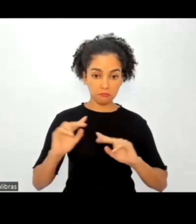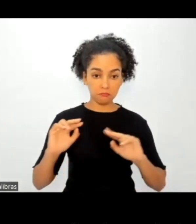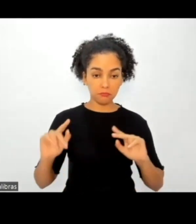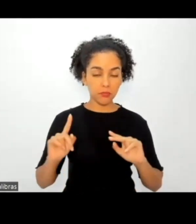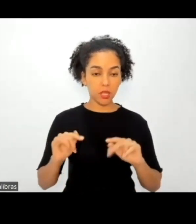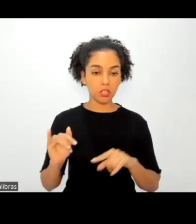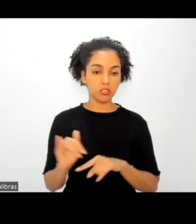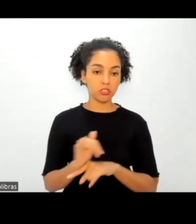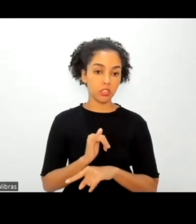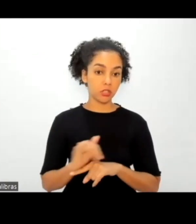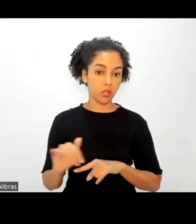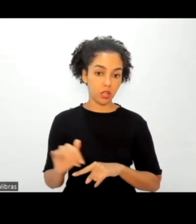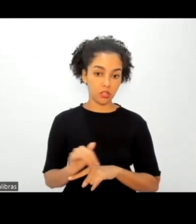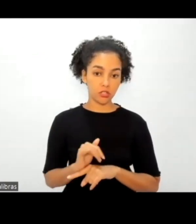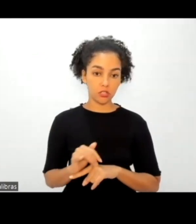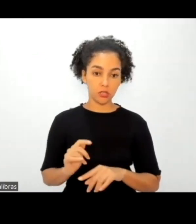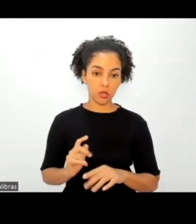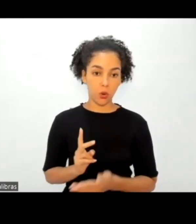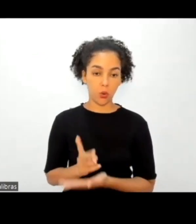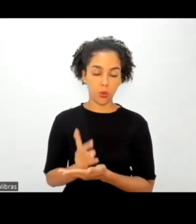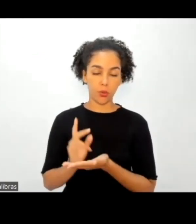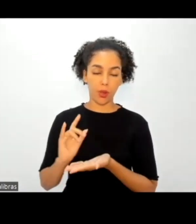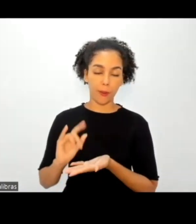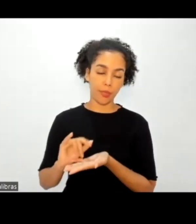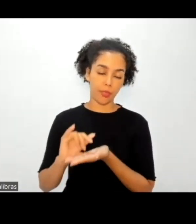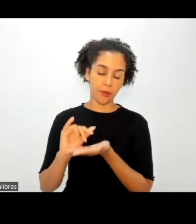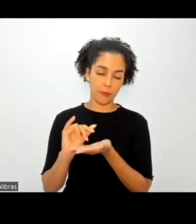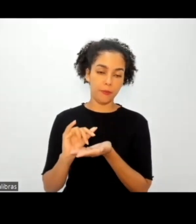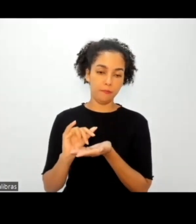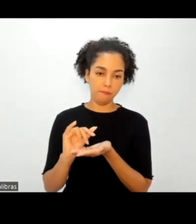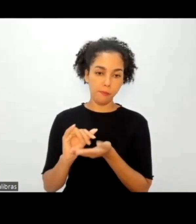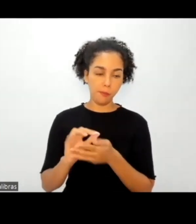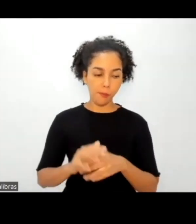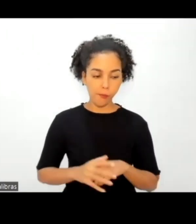para a própria manutenção do capital, né? E aí, assim,